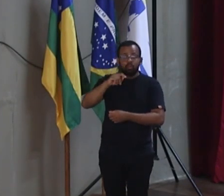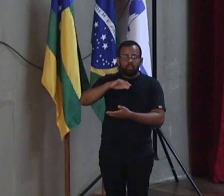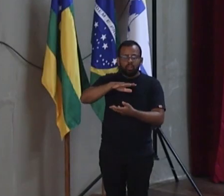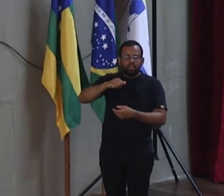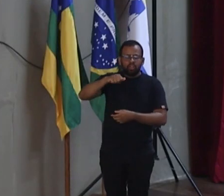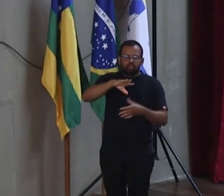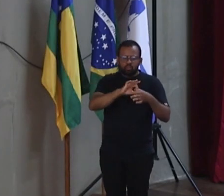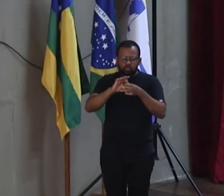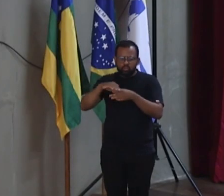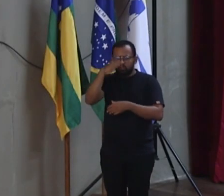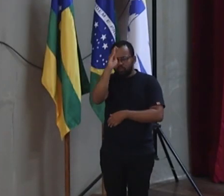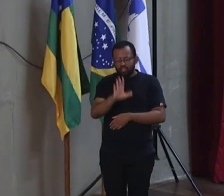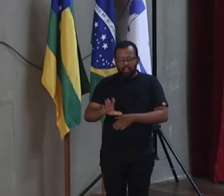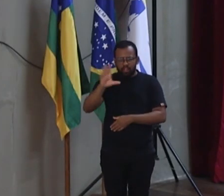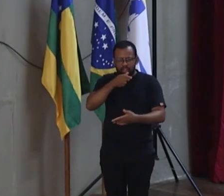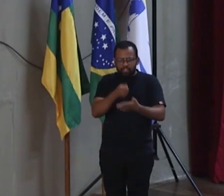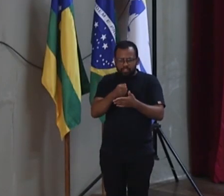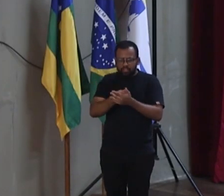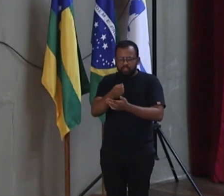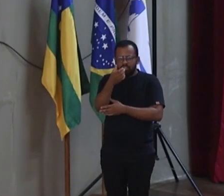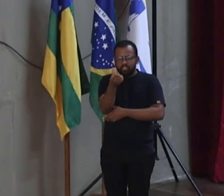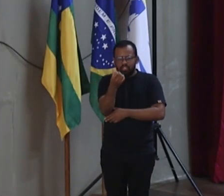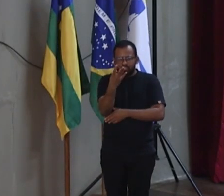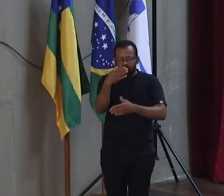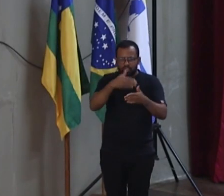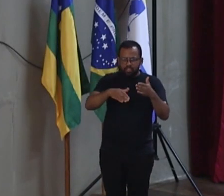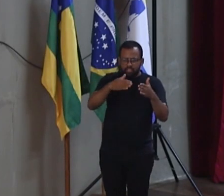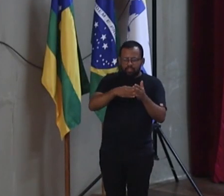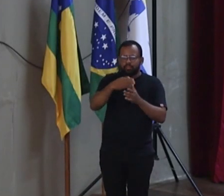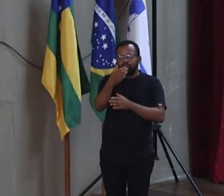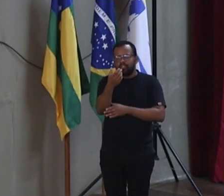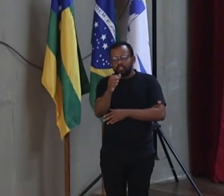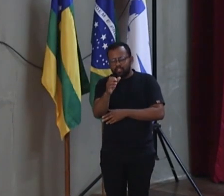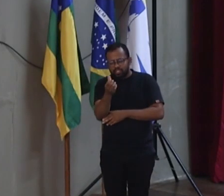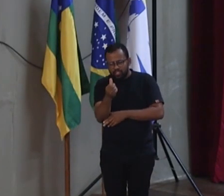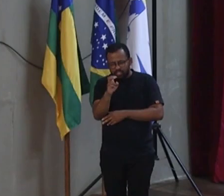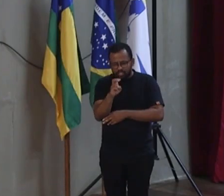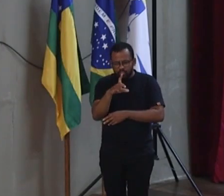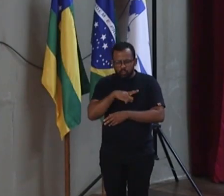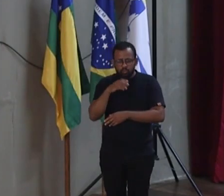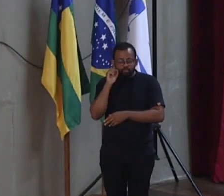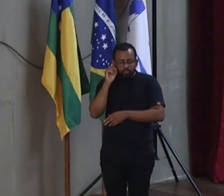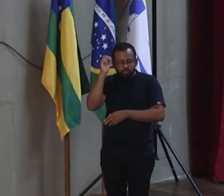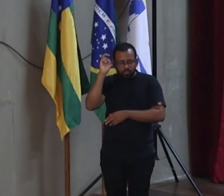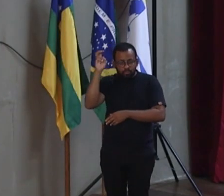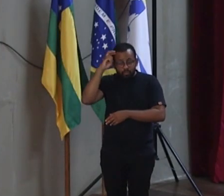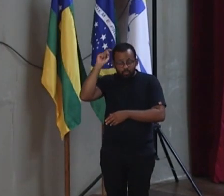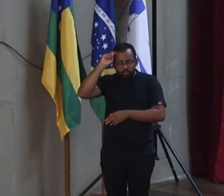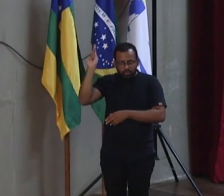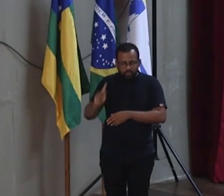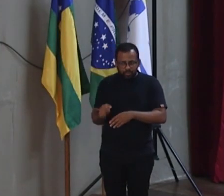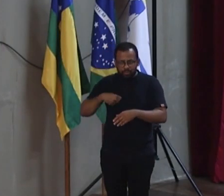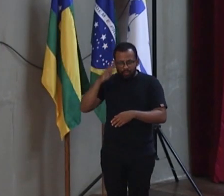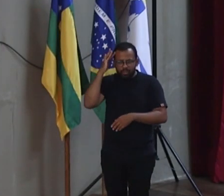nacional, a ditadura militar de 64 a 85. Tudo isso é coisa sabida,